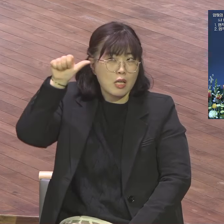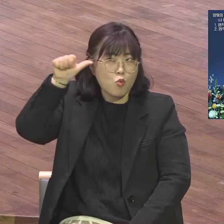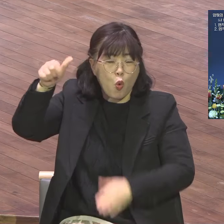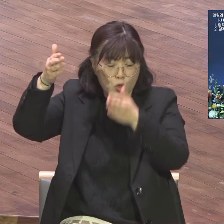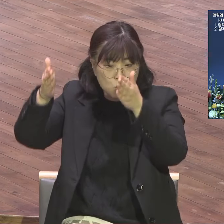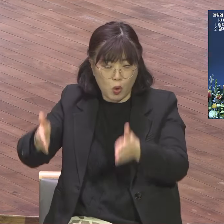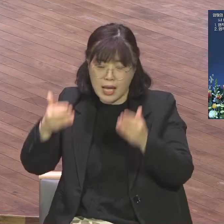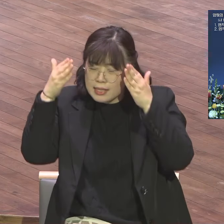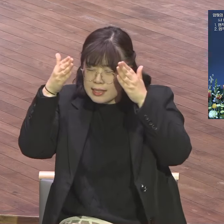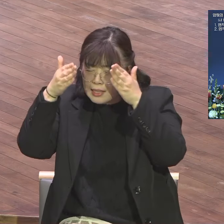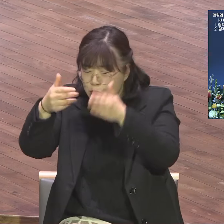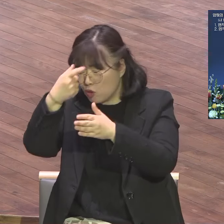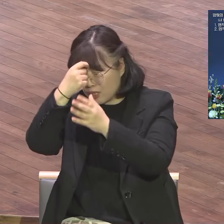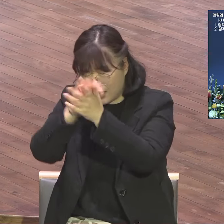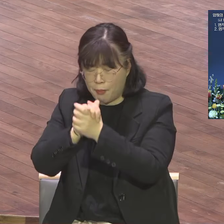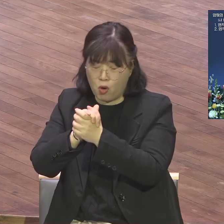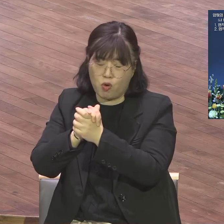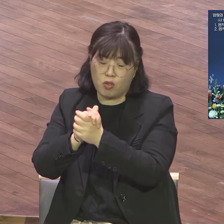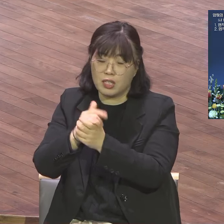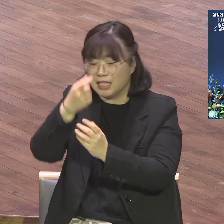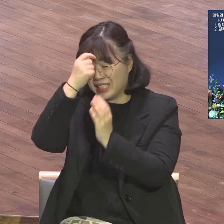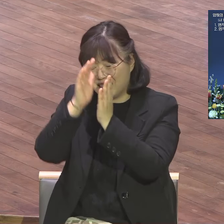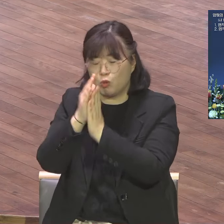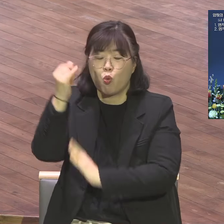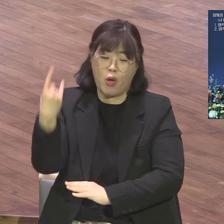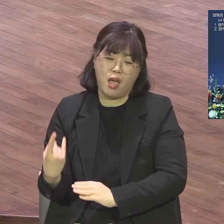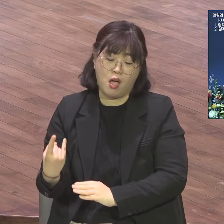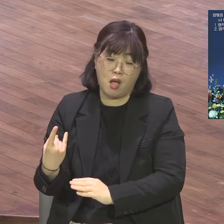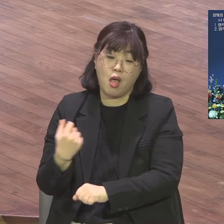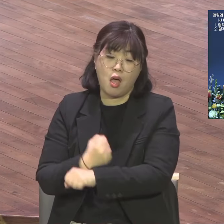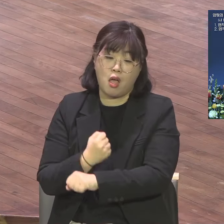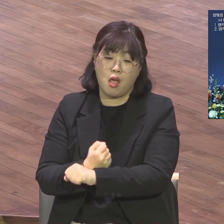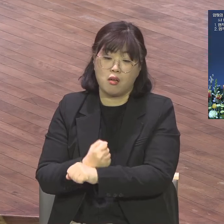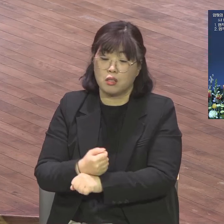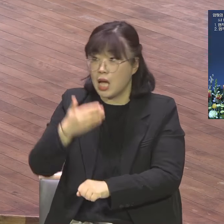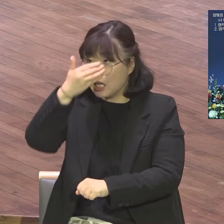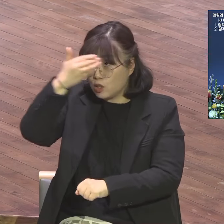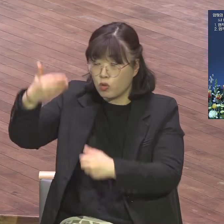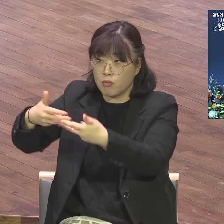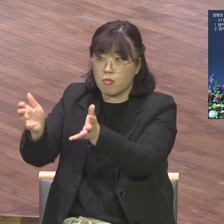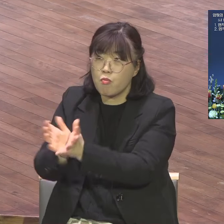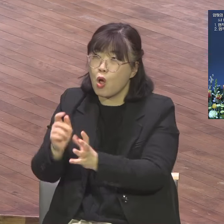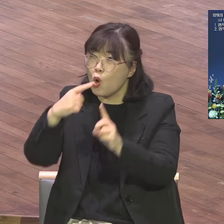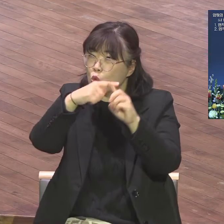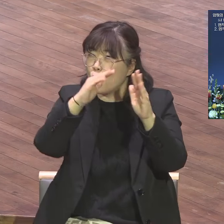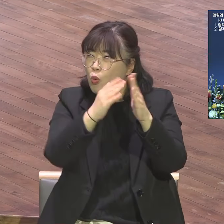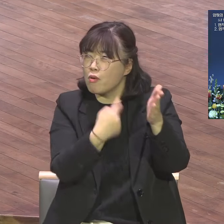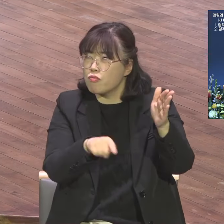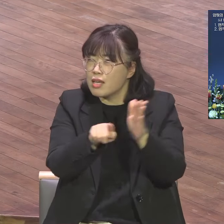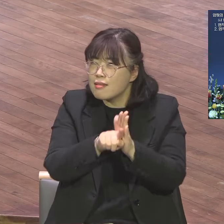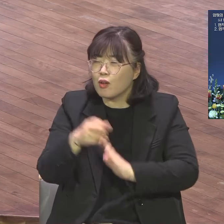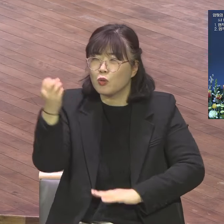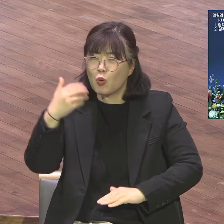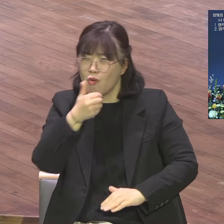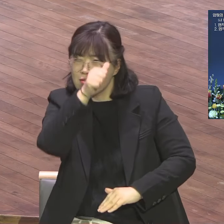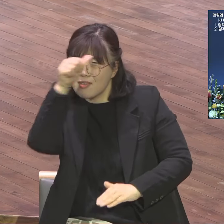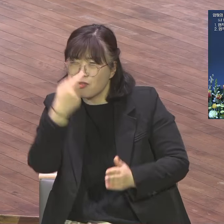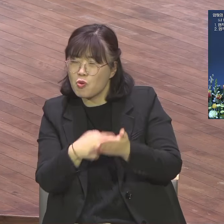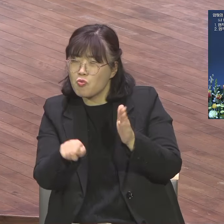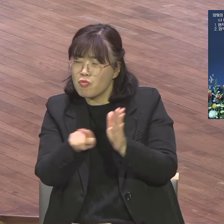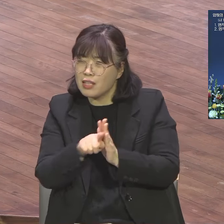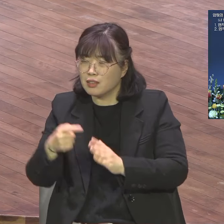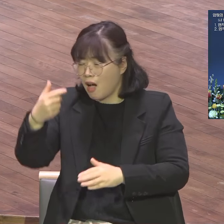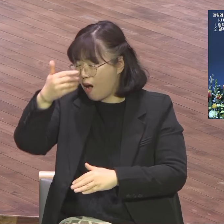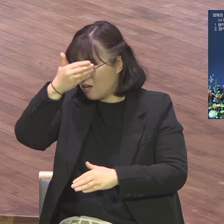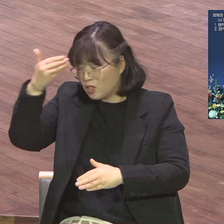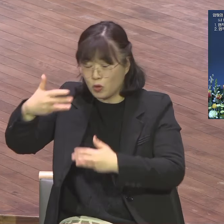저는 뭐 공짜로 그냥 타고 가는 것 때문에 공짜로 얼마나 정말 중심들이 말이요 축복할 수밖에